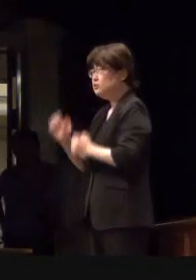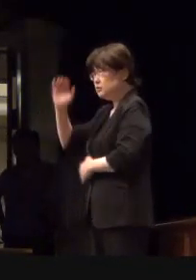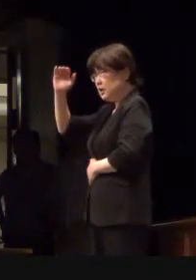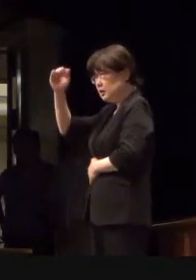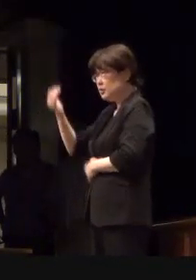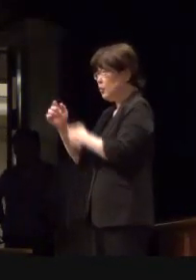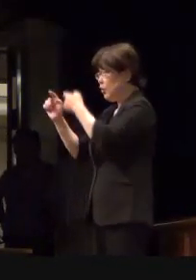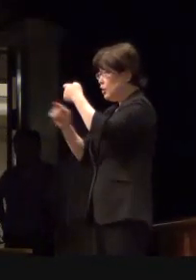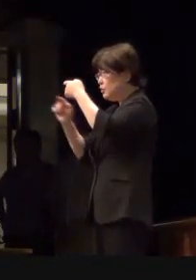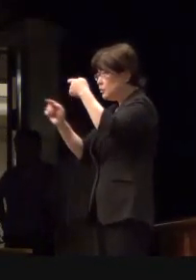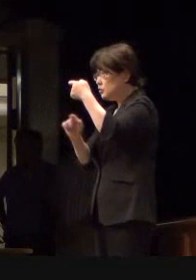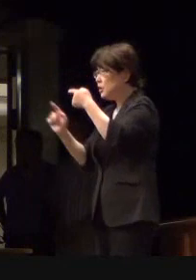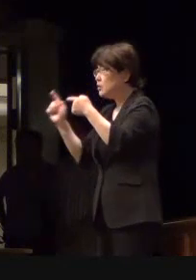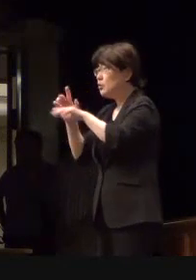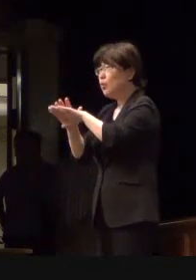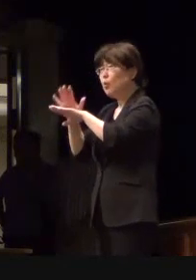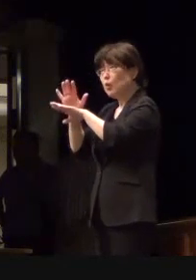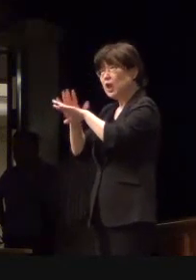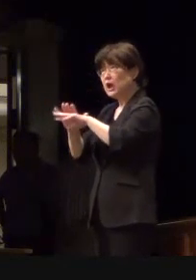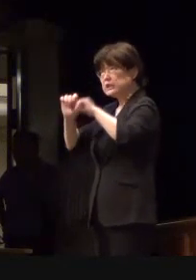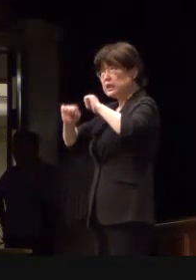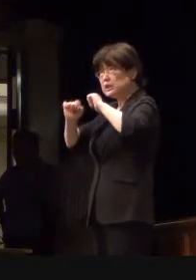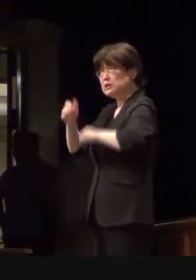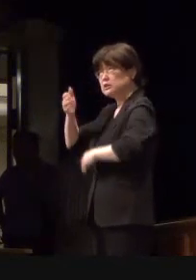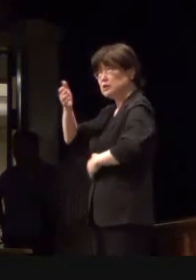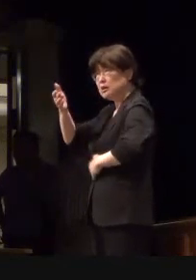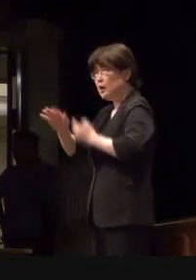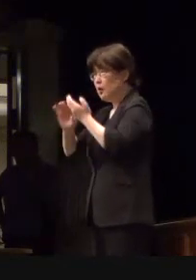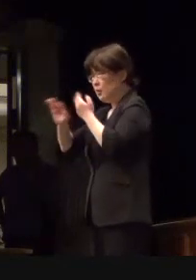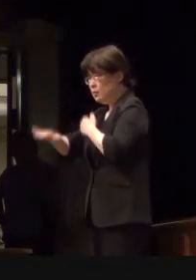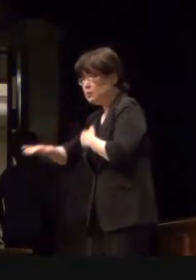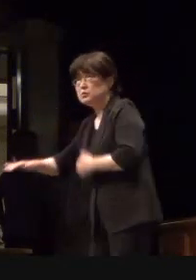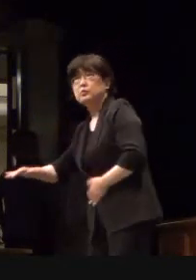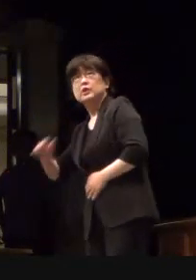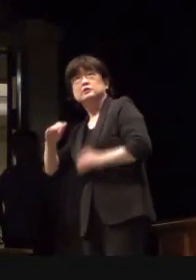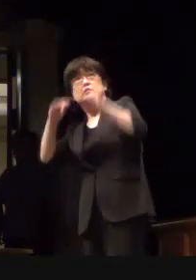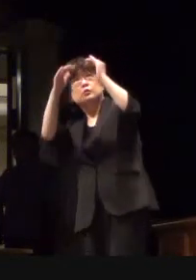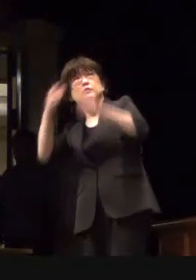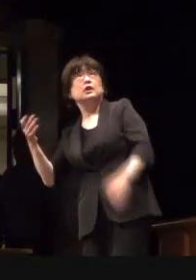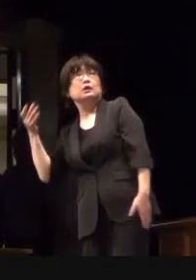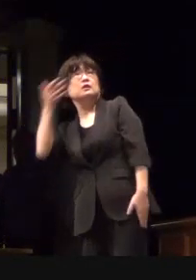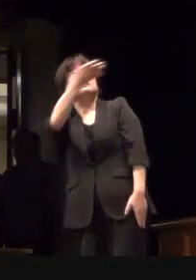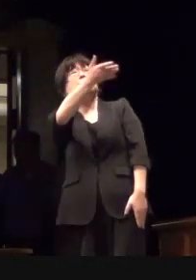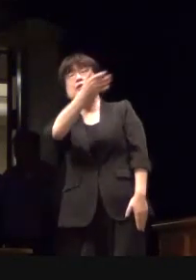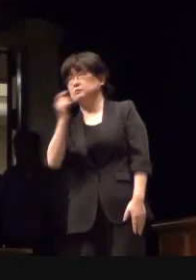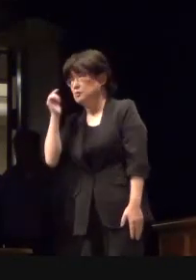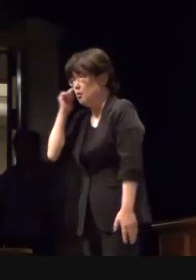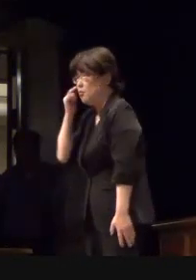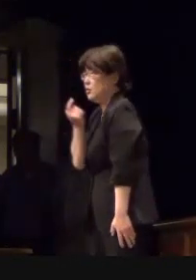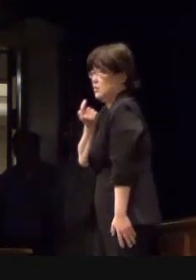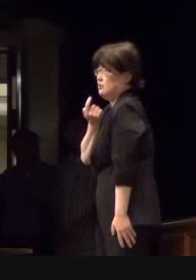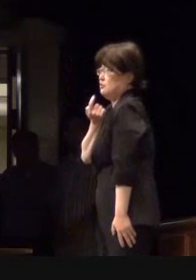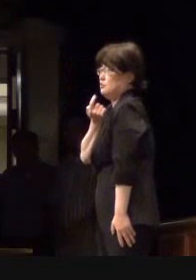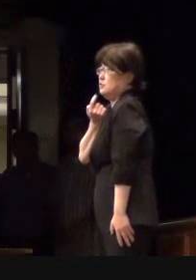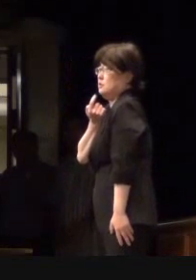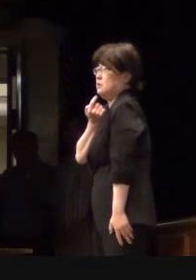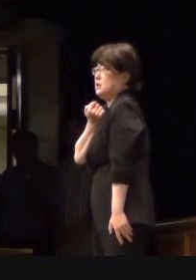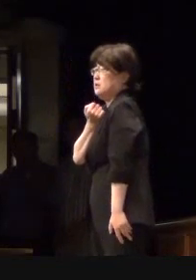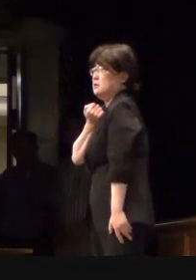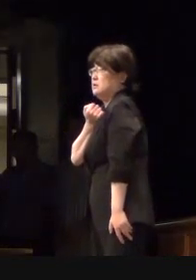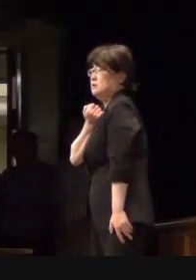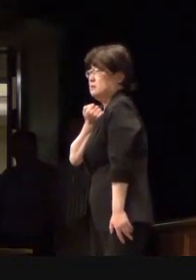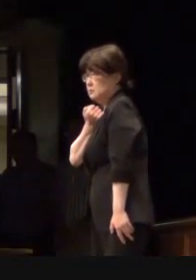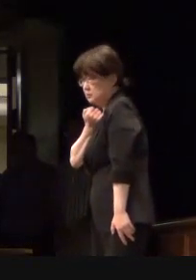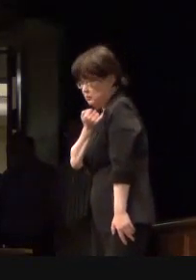一人一人がどうやって生きたかということを必ず未来の子どもたちから問われるだろうと思います。